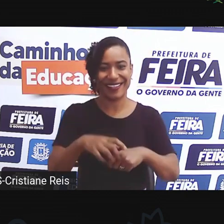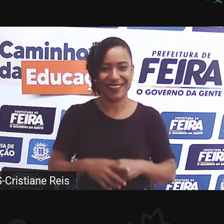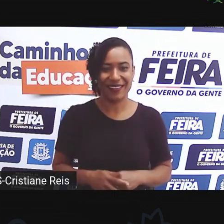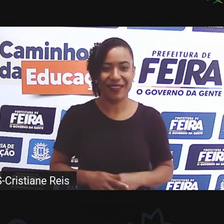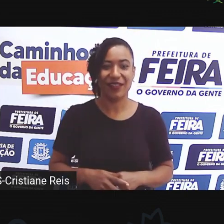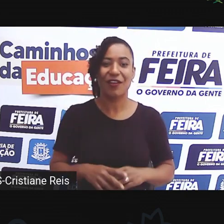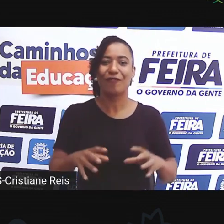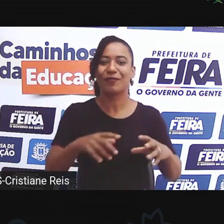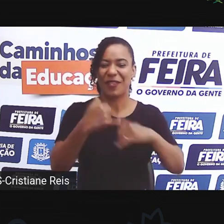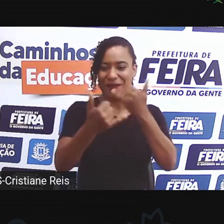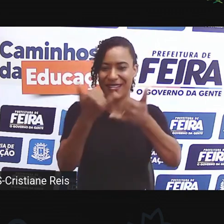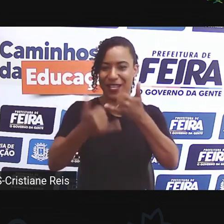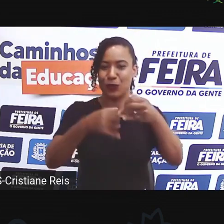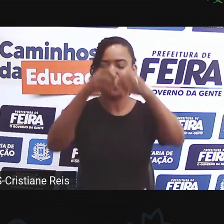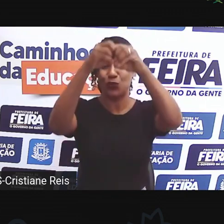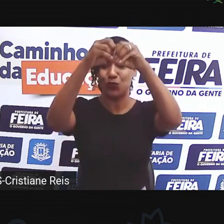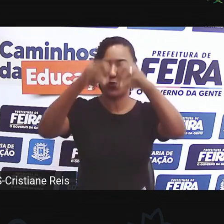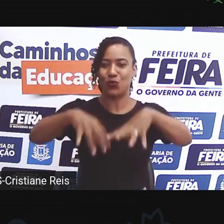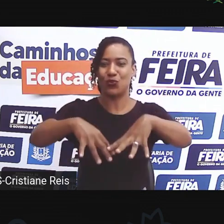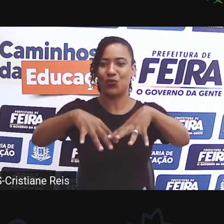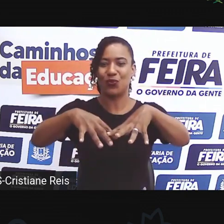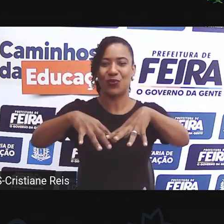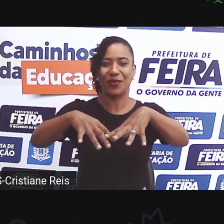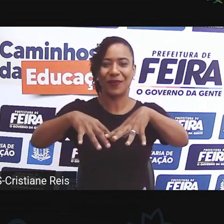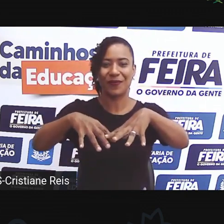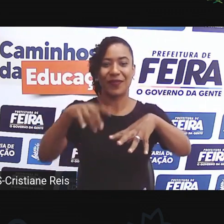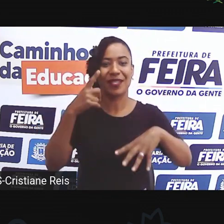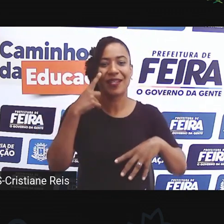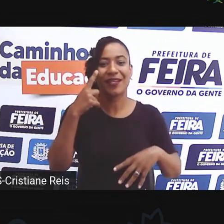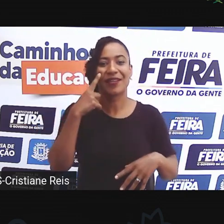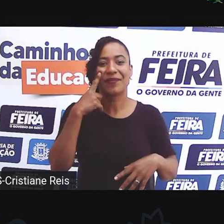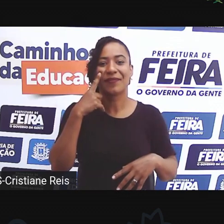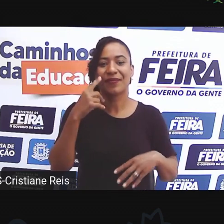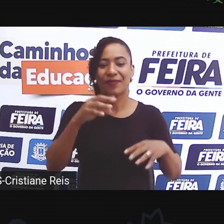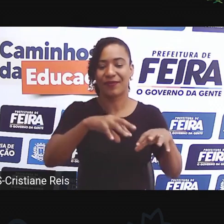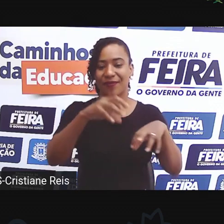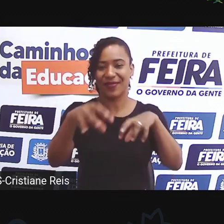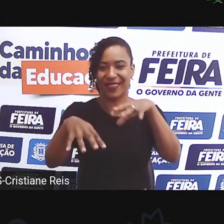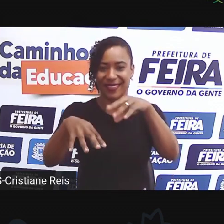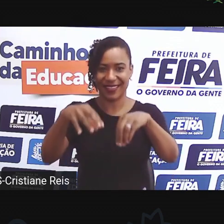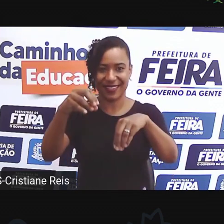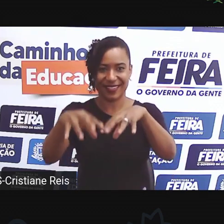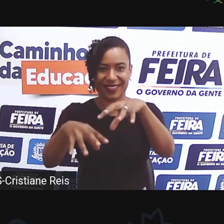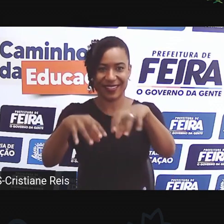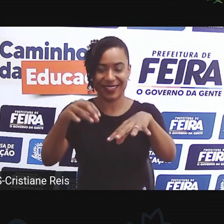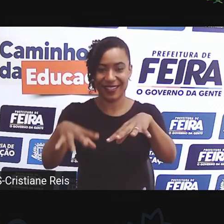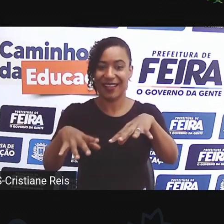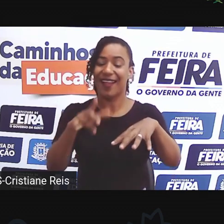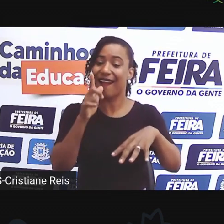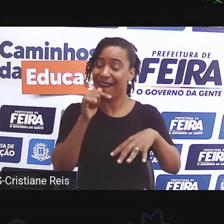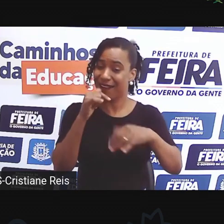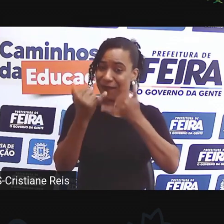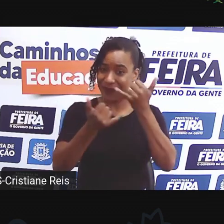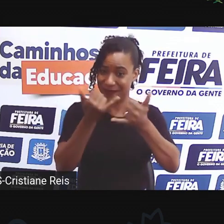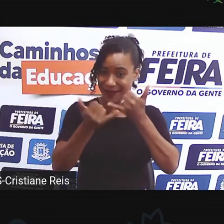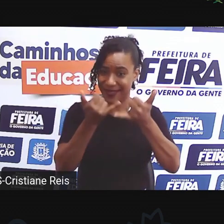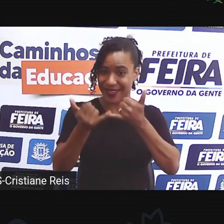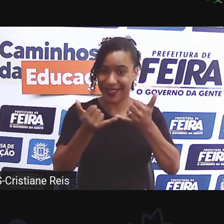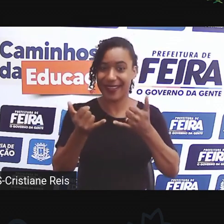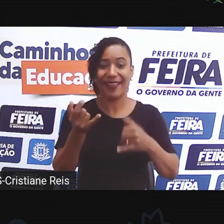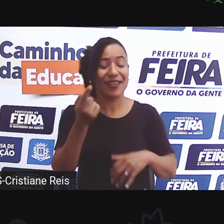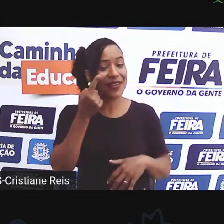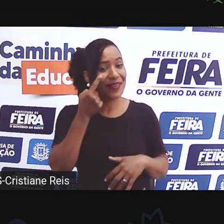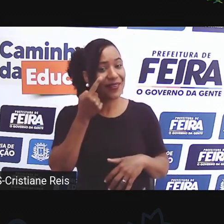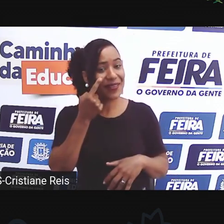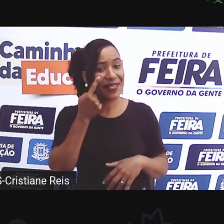jogar todos os meus brinquedos, porque a gente vai aproveitar agora, já que a gente está brincando com a água, que tal vocês